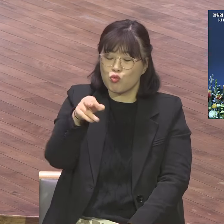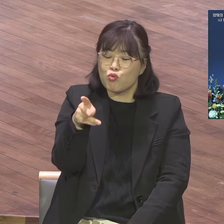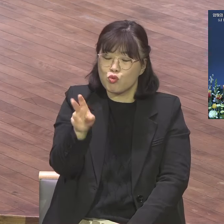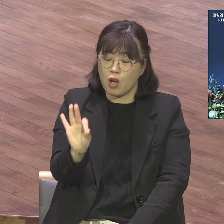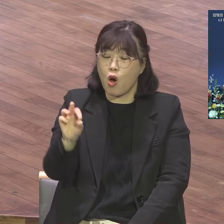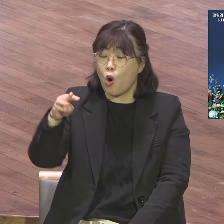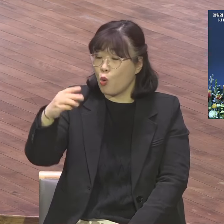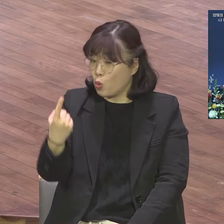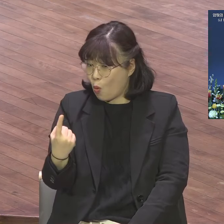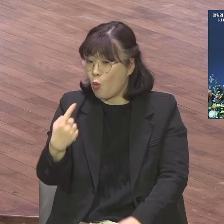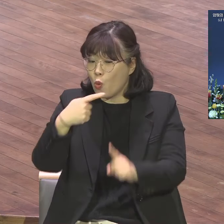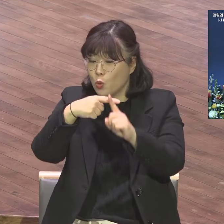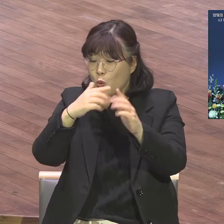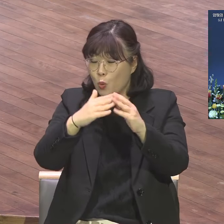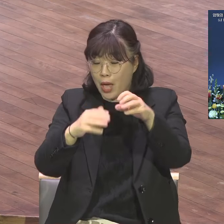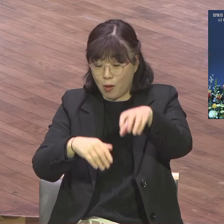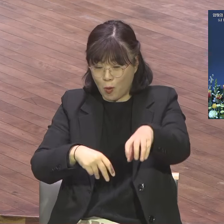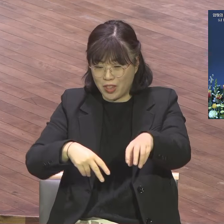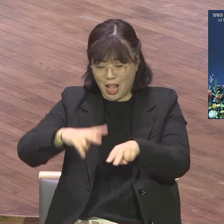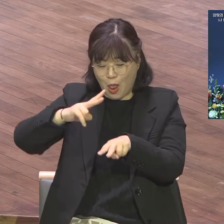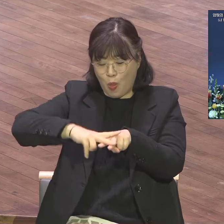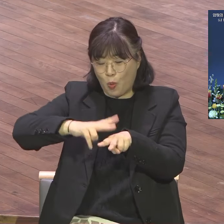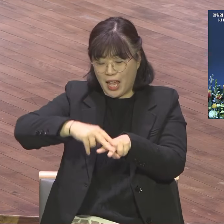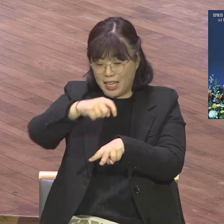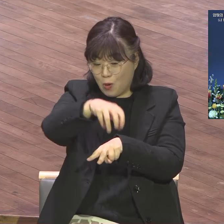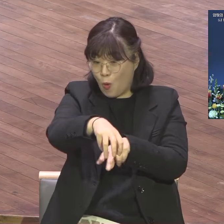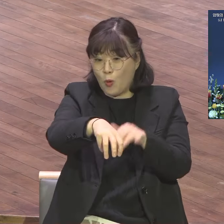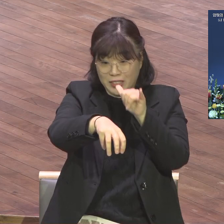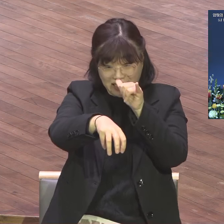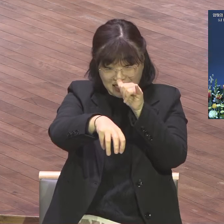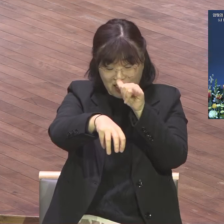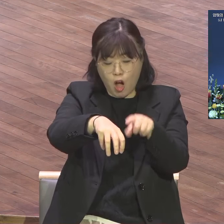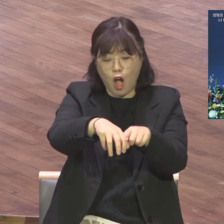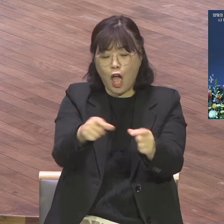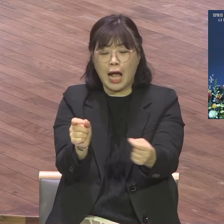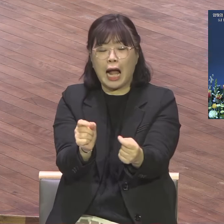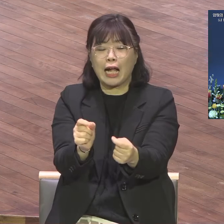로타리에. 로타리 있는데 로타리 아파트라고